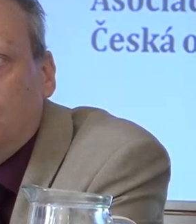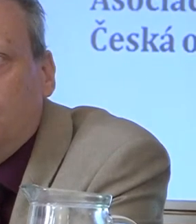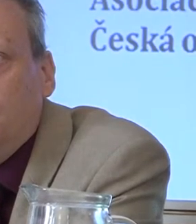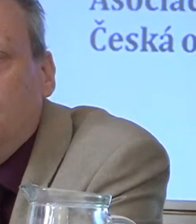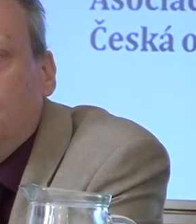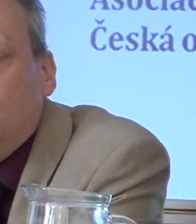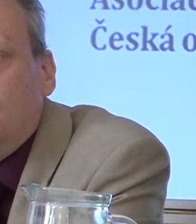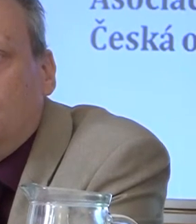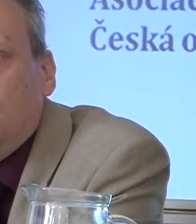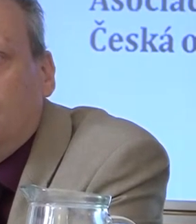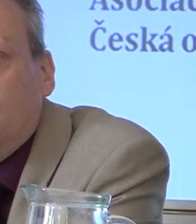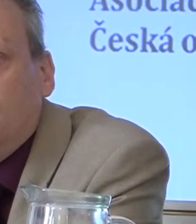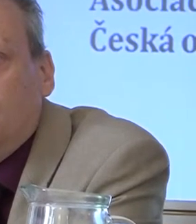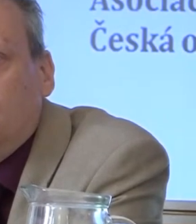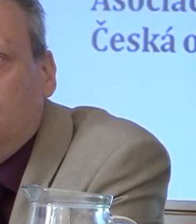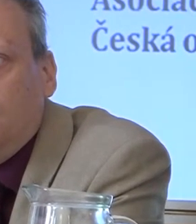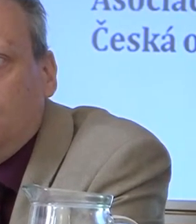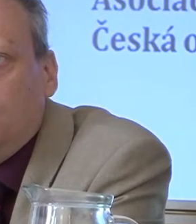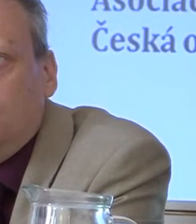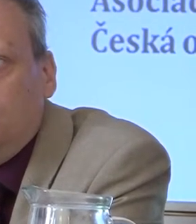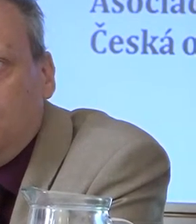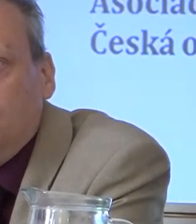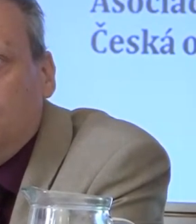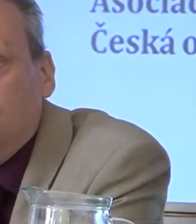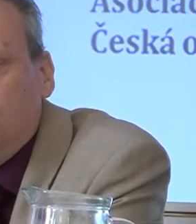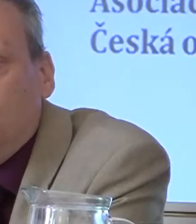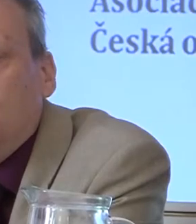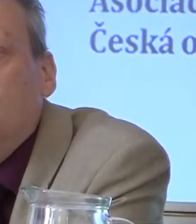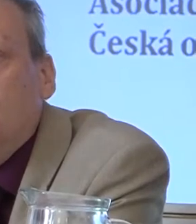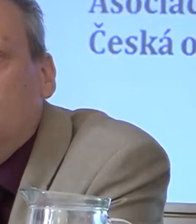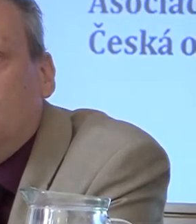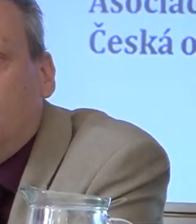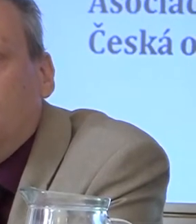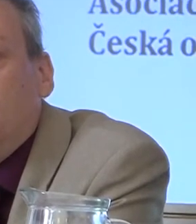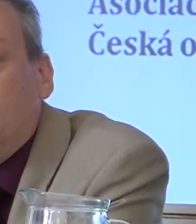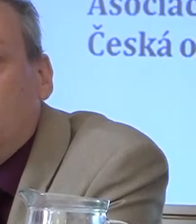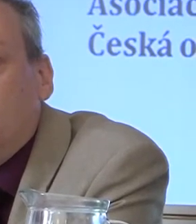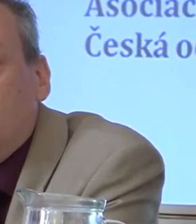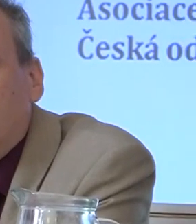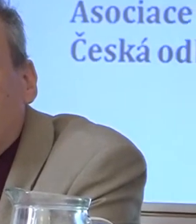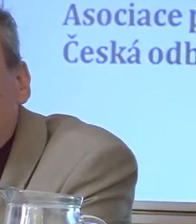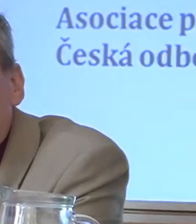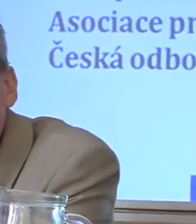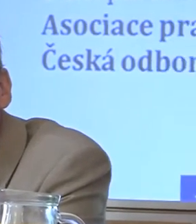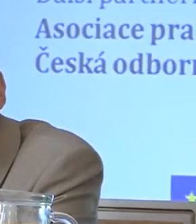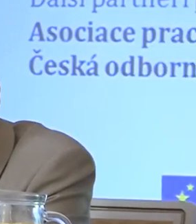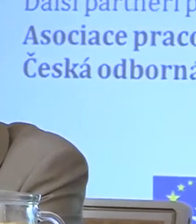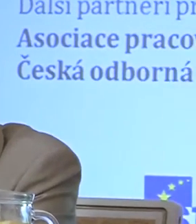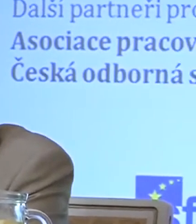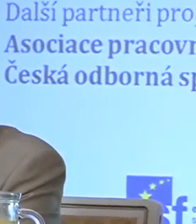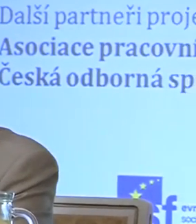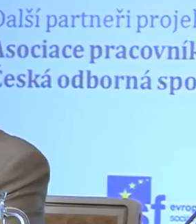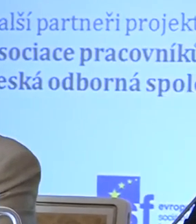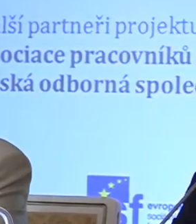této oblasti, která je velmi dobře realizována v rámci